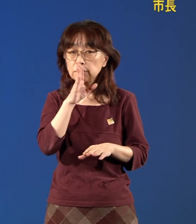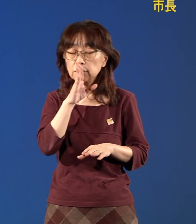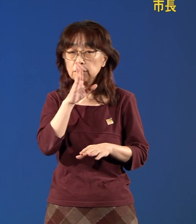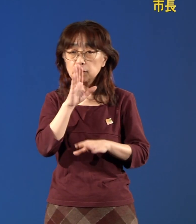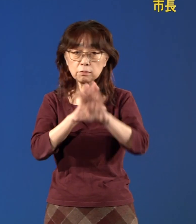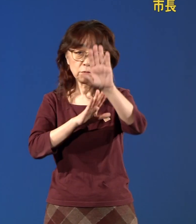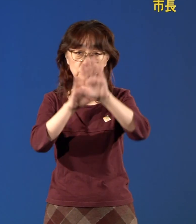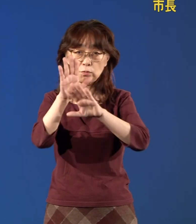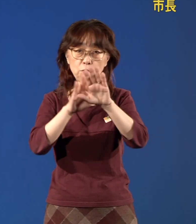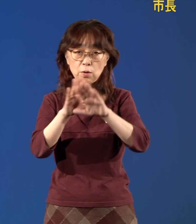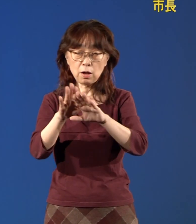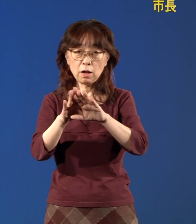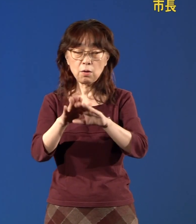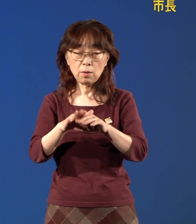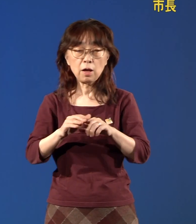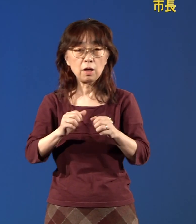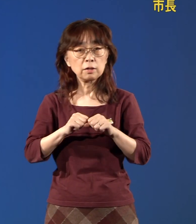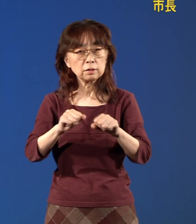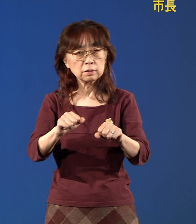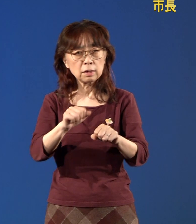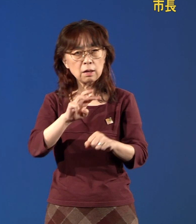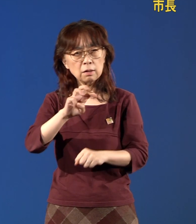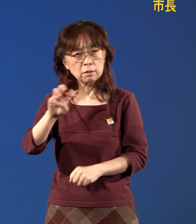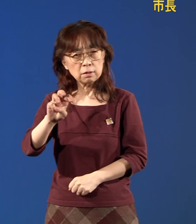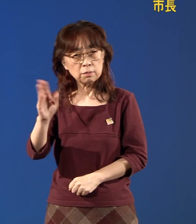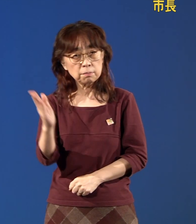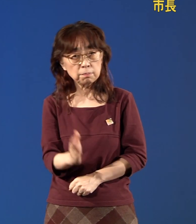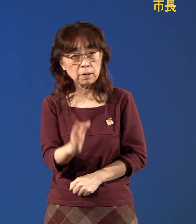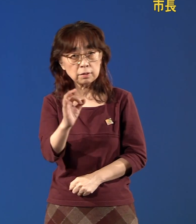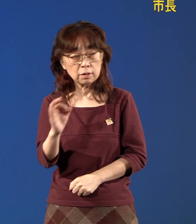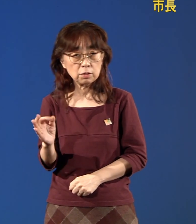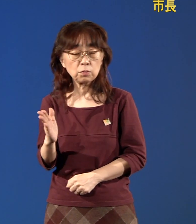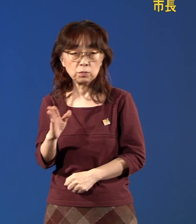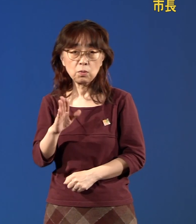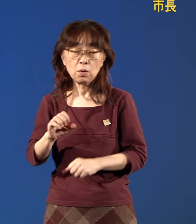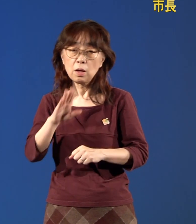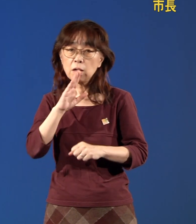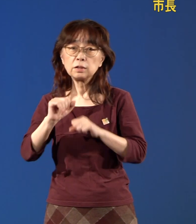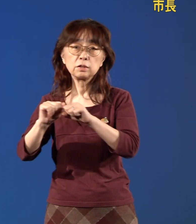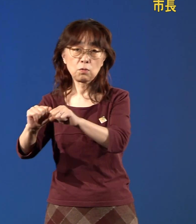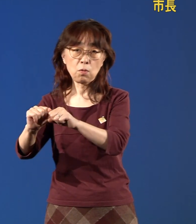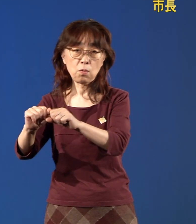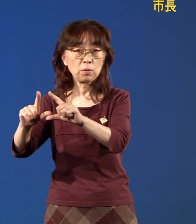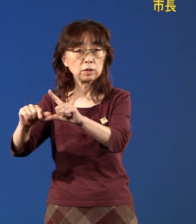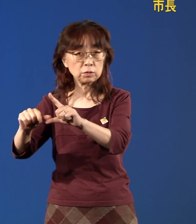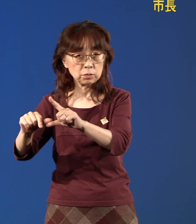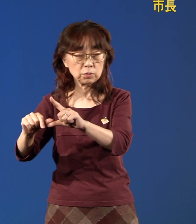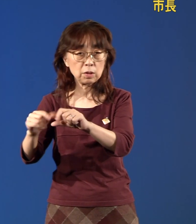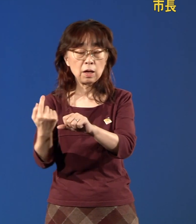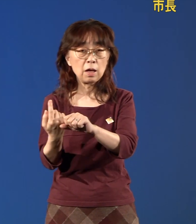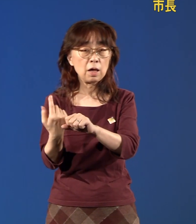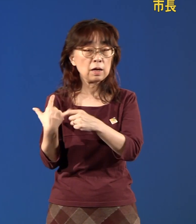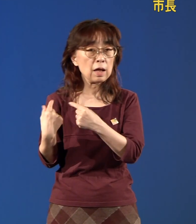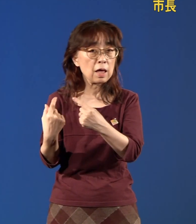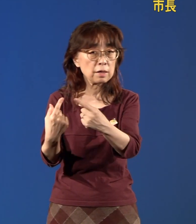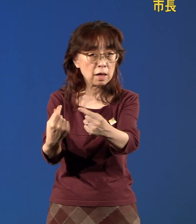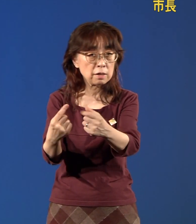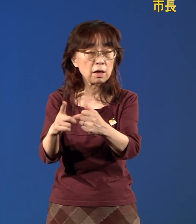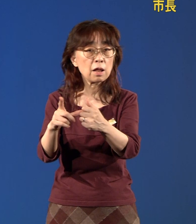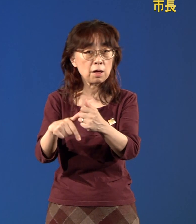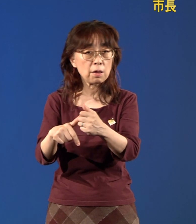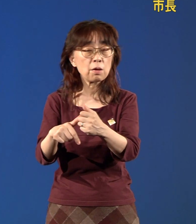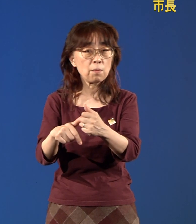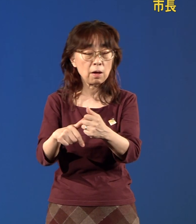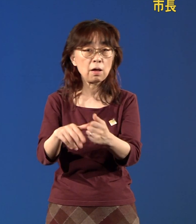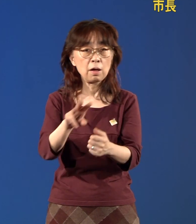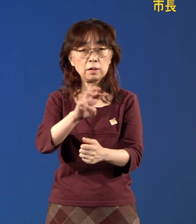割ぐらいの執行率というふうに報告を受けております。ただ例年今頃の時期であれば3割までい